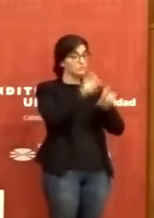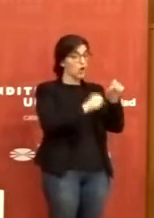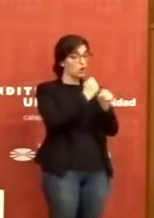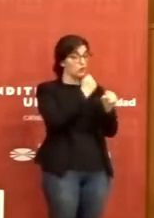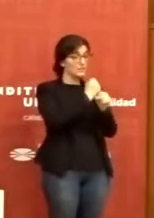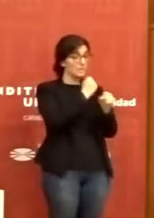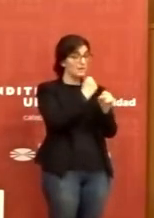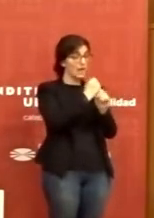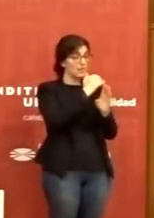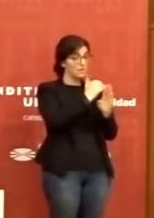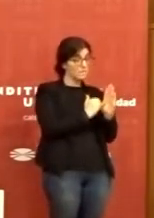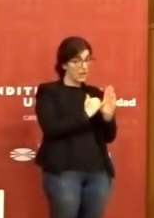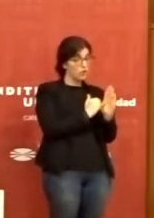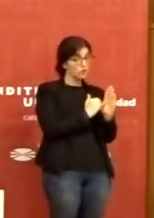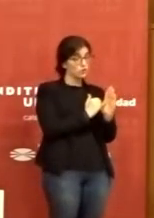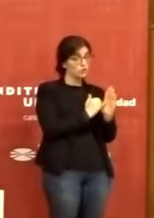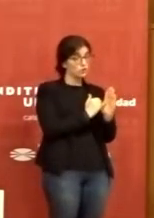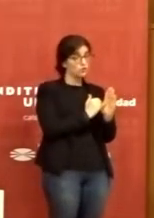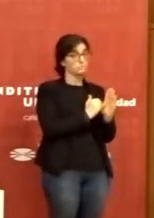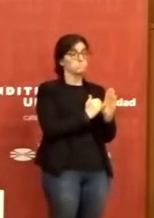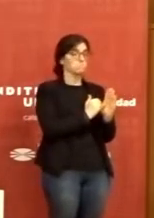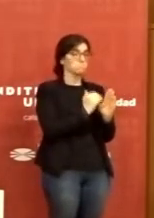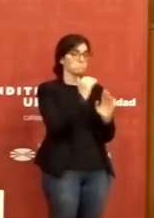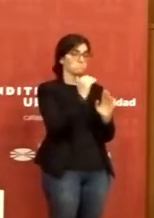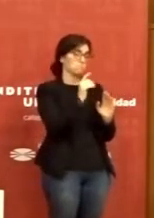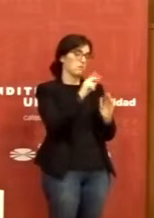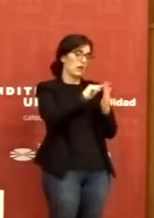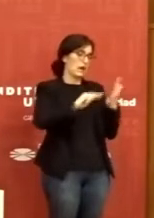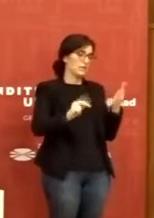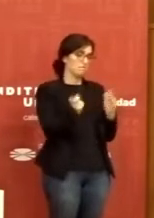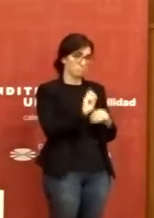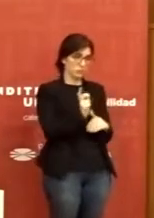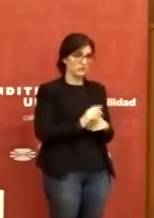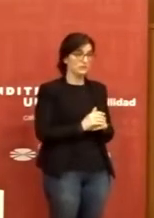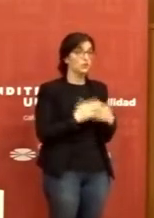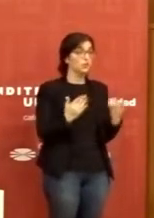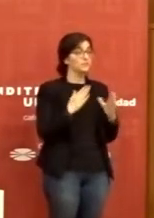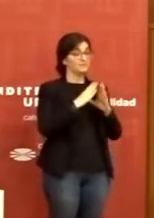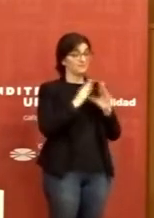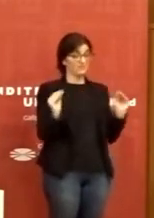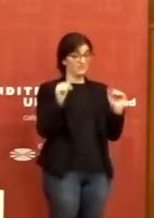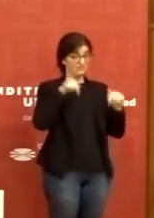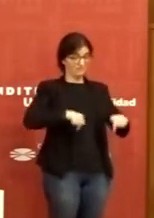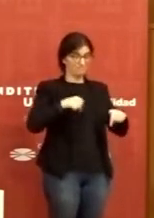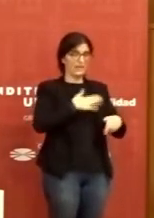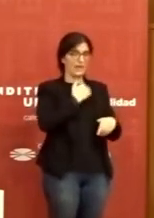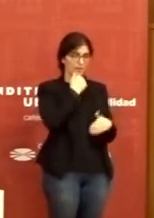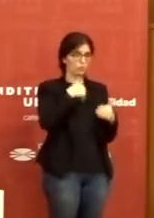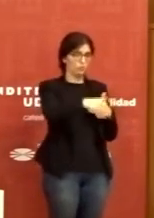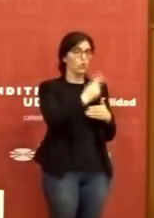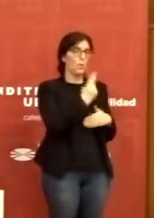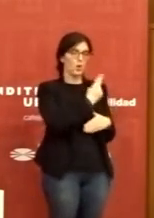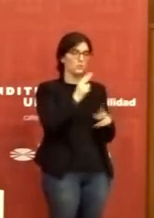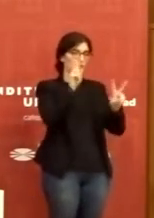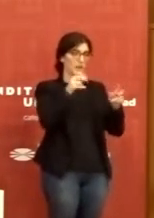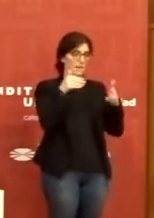con discapacidad. Es decir, que yo creo que está absolutamente justificado que esta universidad pues tenga un verdadero compromiso con ese